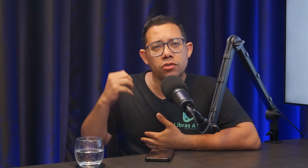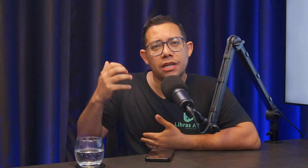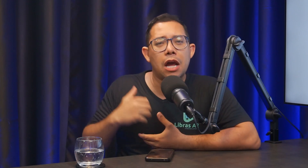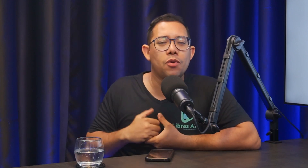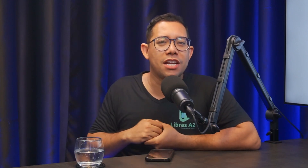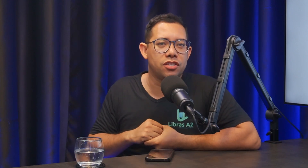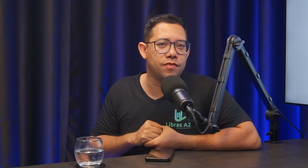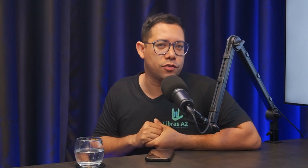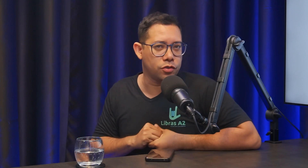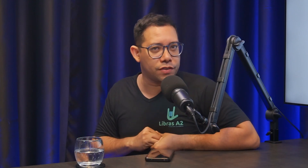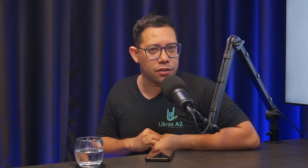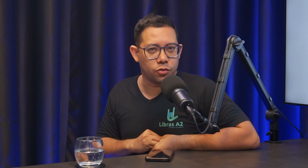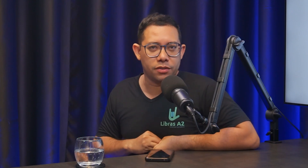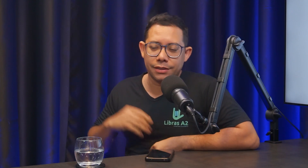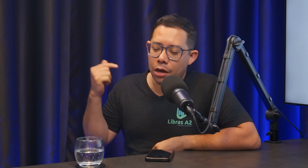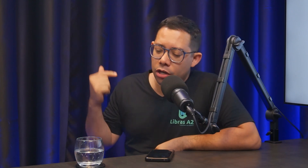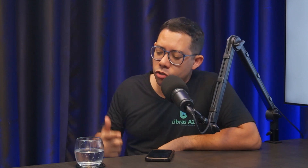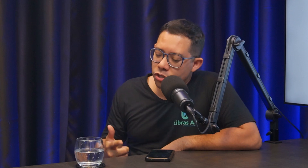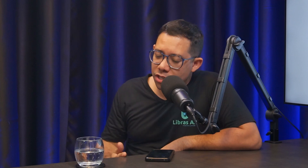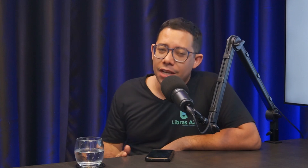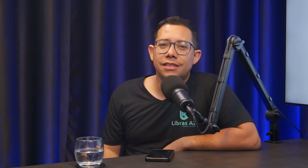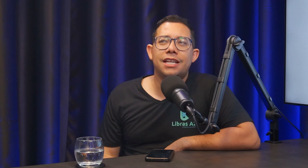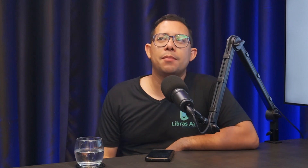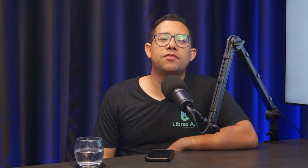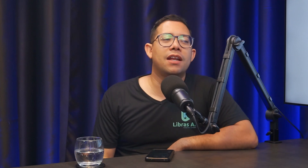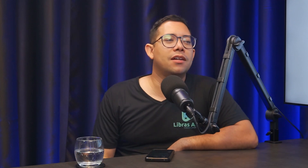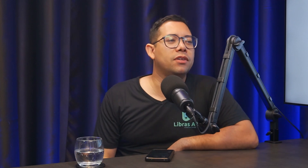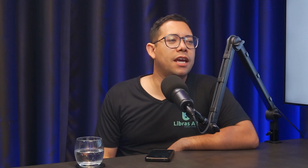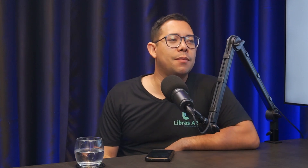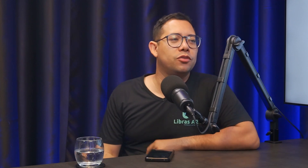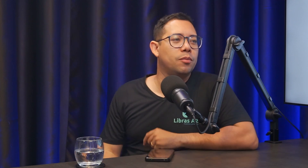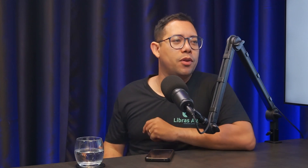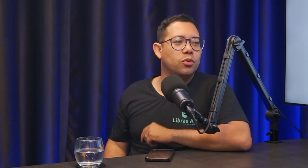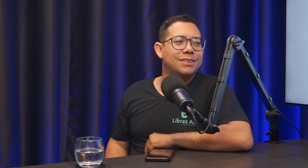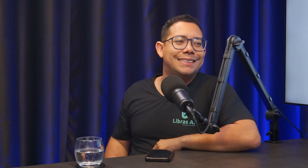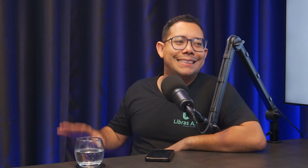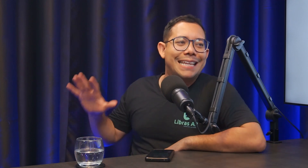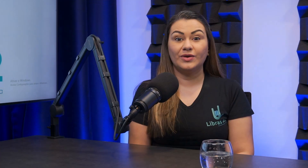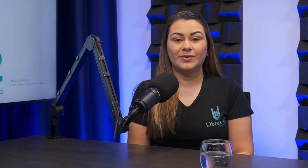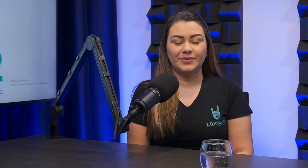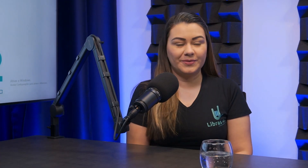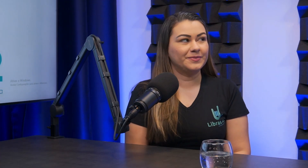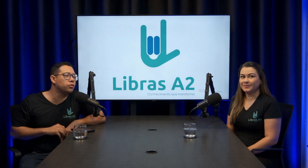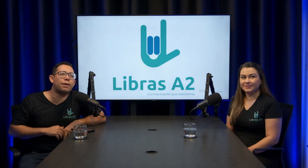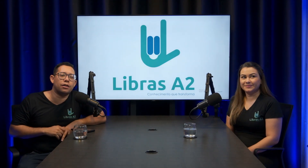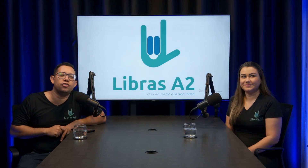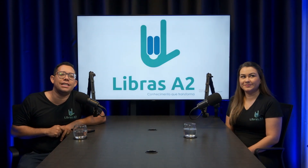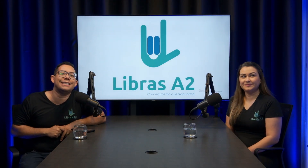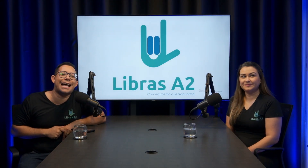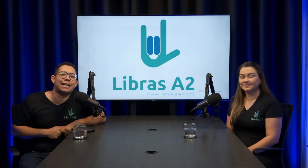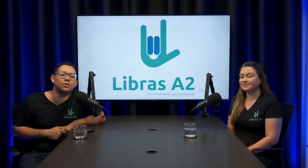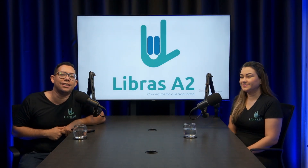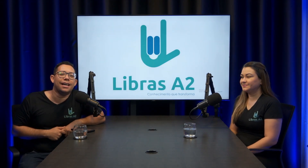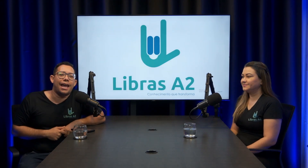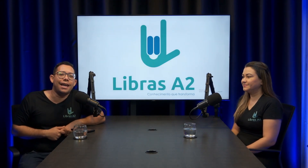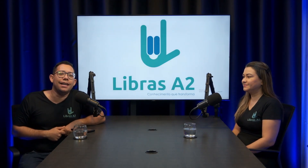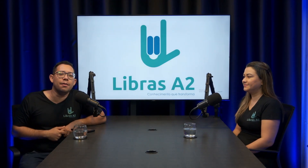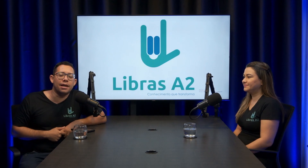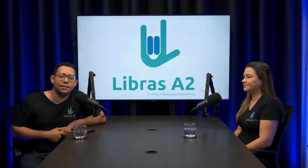canal e ative as notificações. Na aula de hoje, estaremos falando, Kérima, sobre os 10 verbos mais utilizados em Libras. É isso